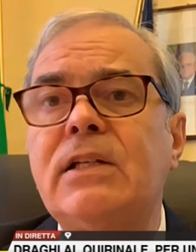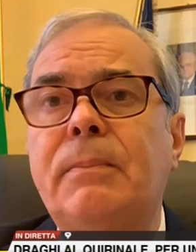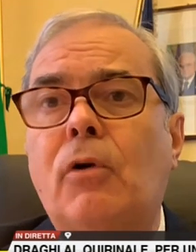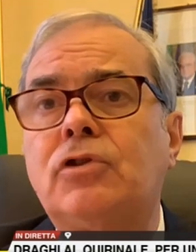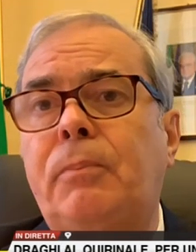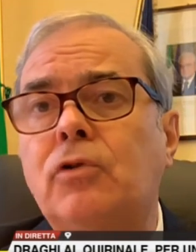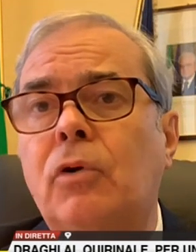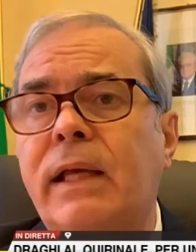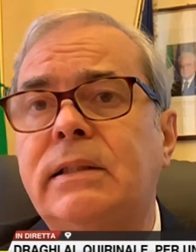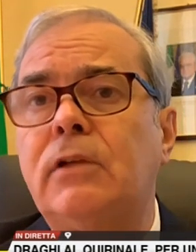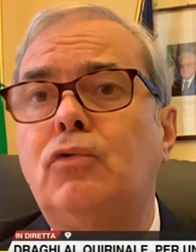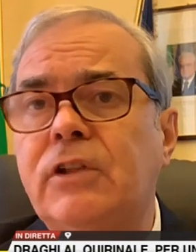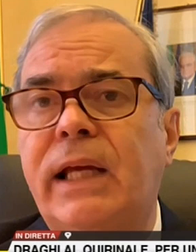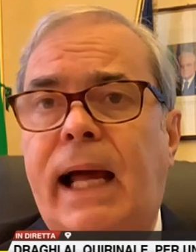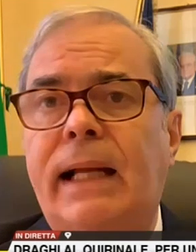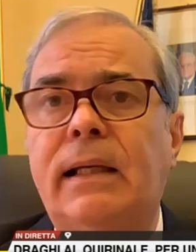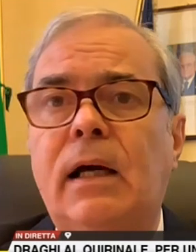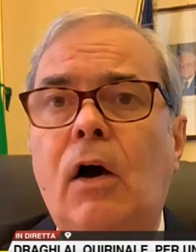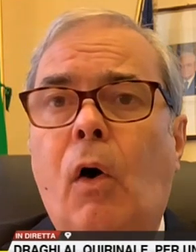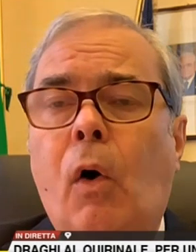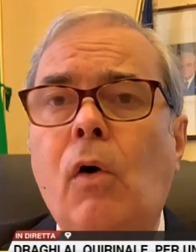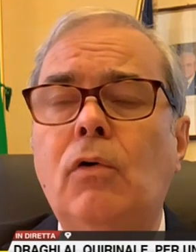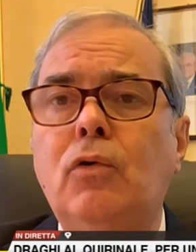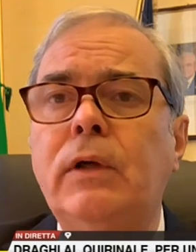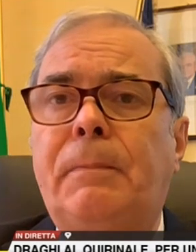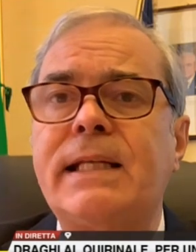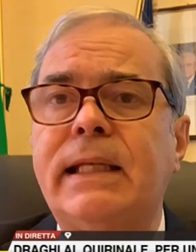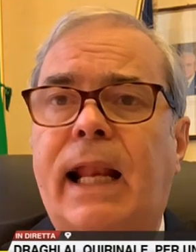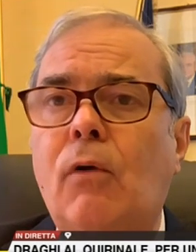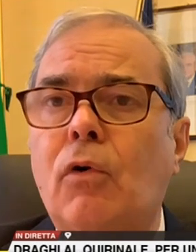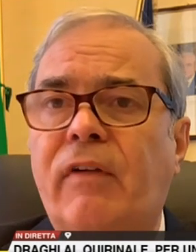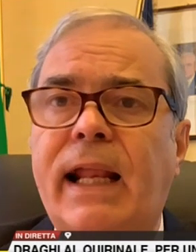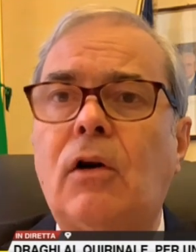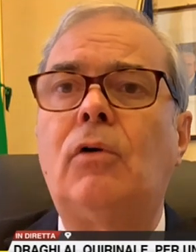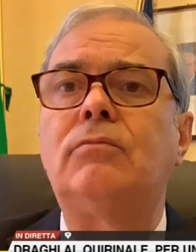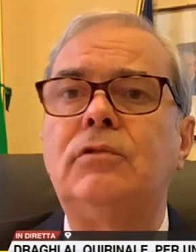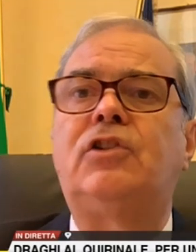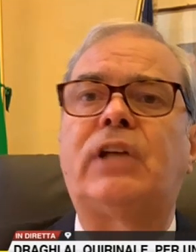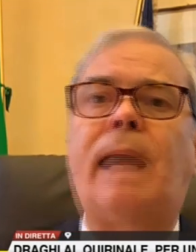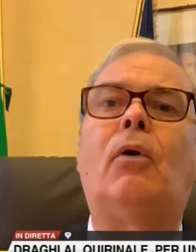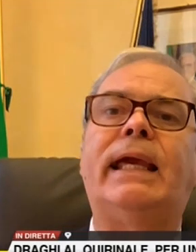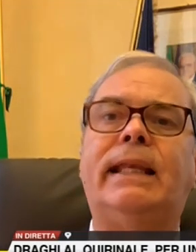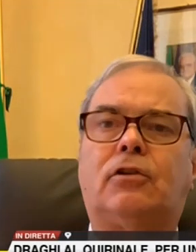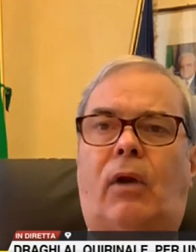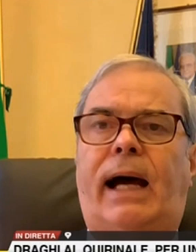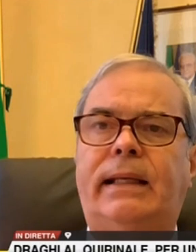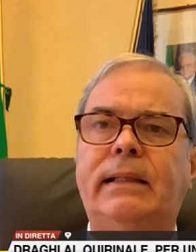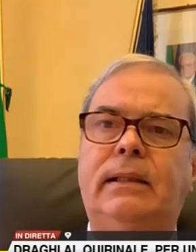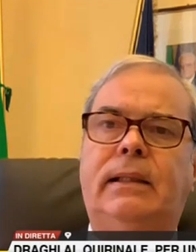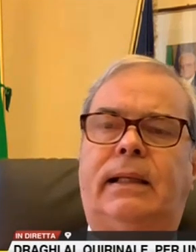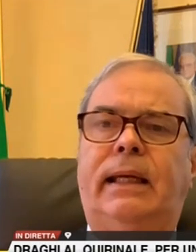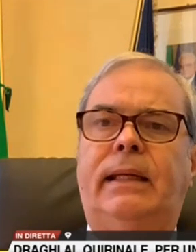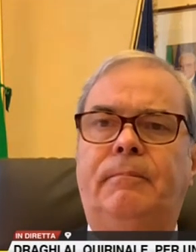Draghi ci possono essere due scenari. O lui presiederà un governo, diciamo,